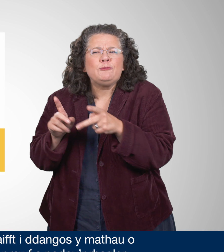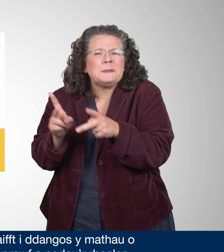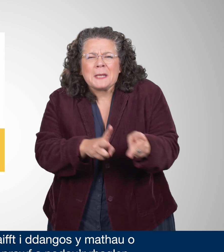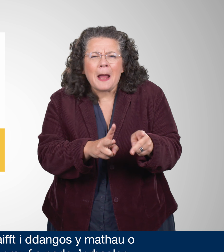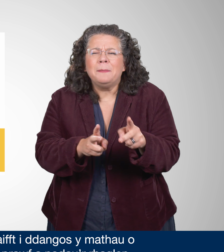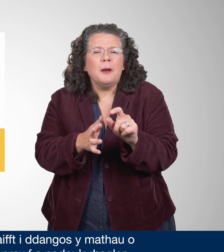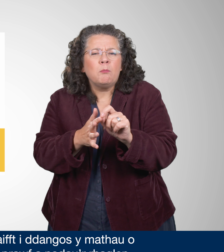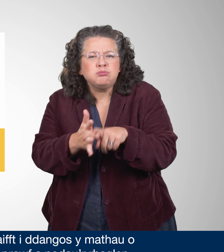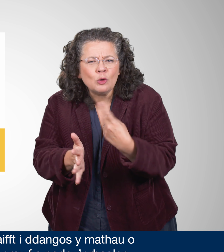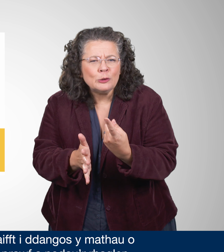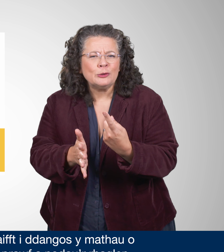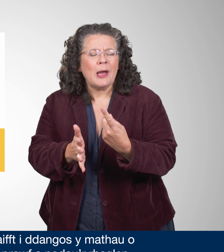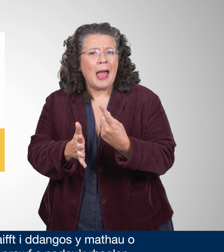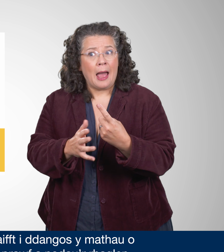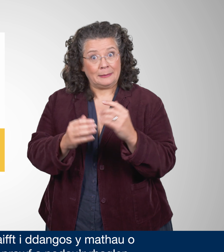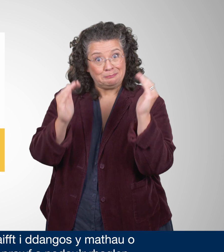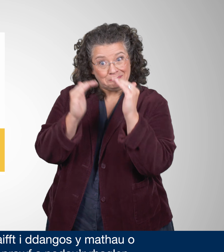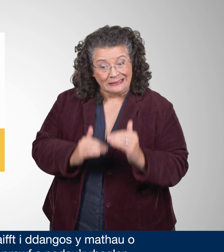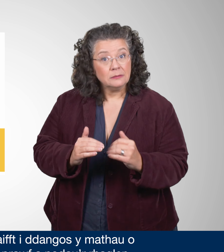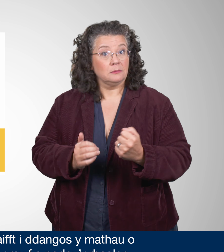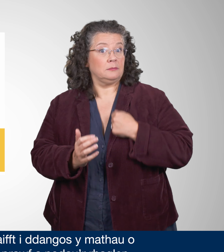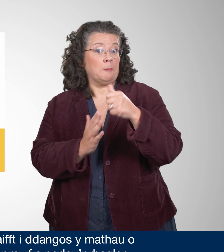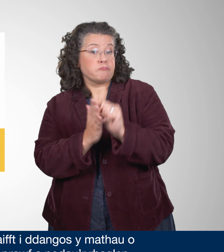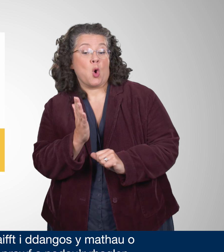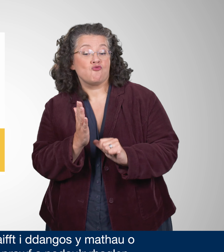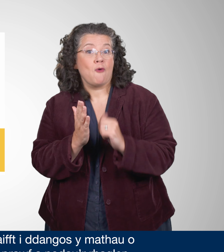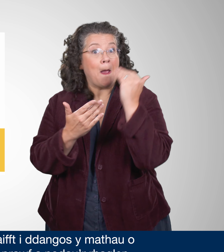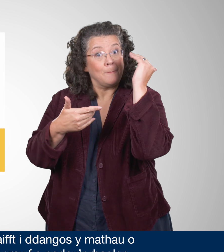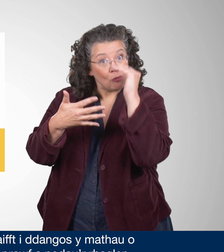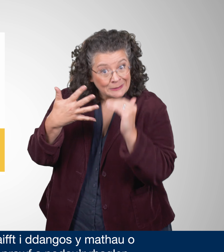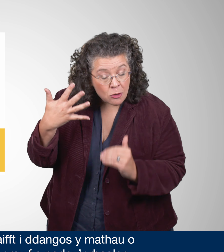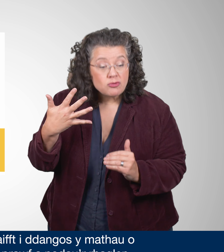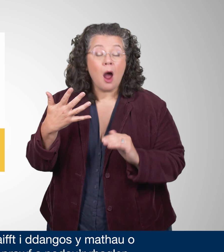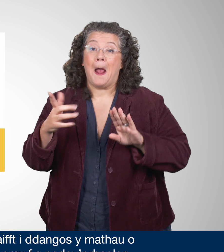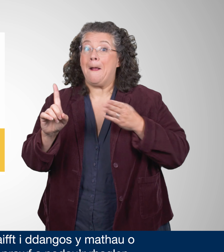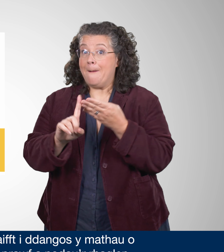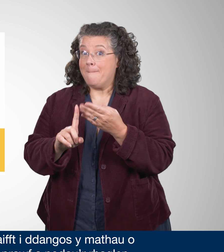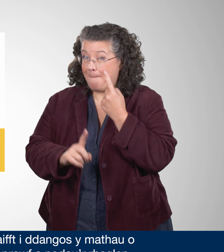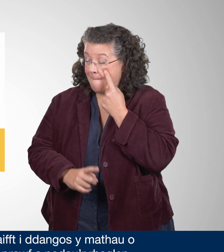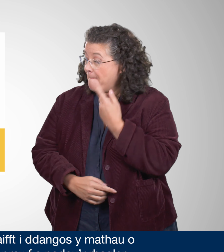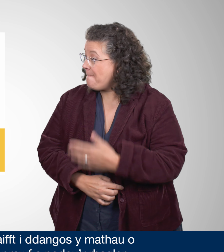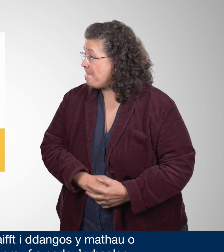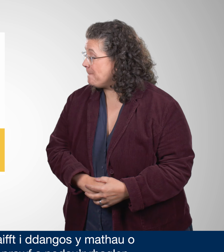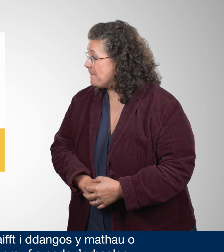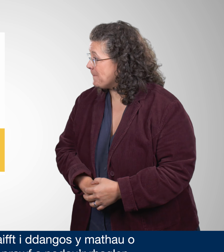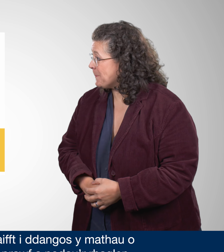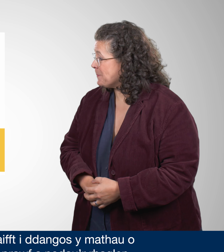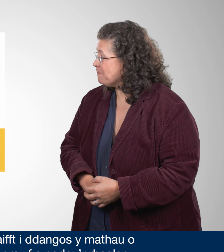o brosiectau sy'n bodloni Meini Prawf a Nodau'r rhaglen.